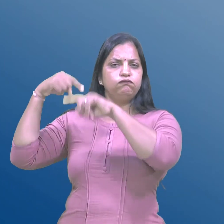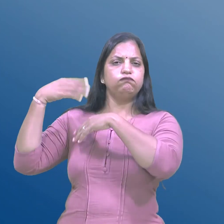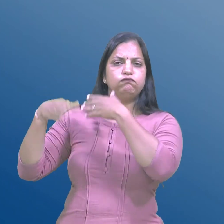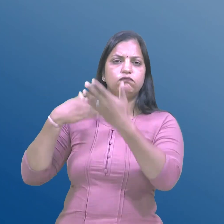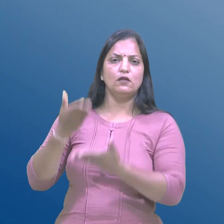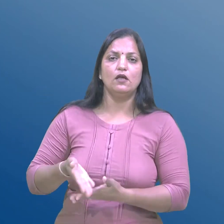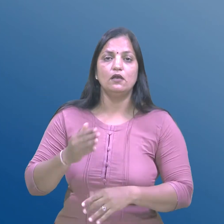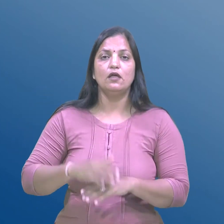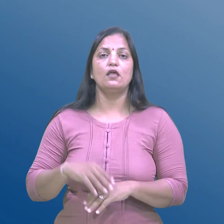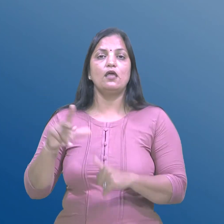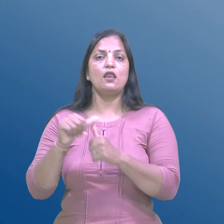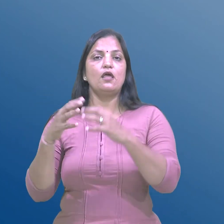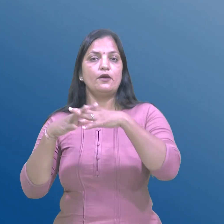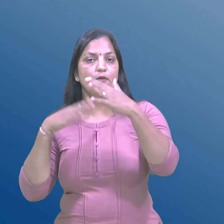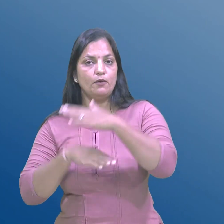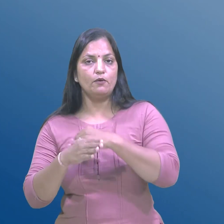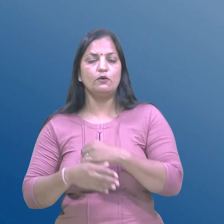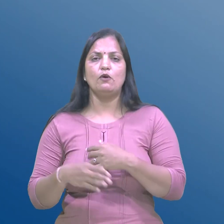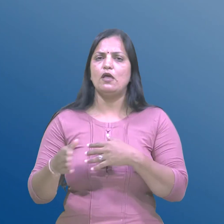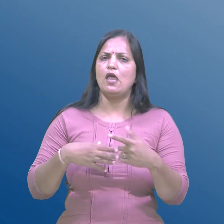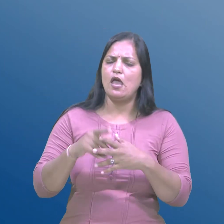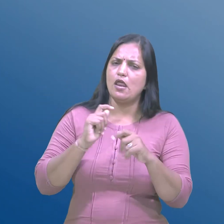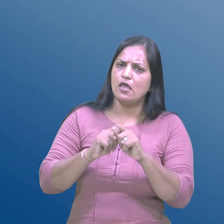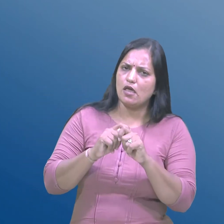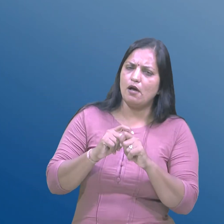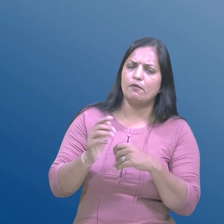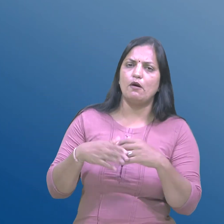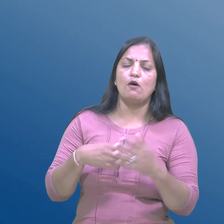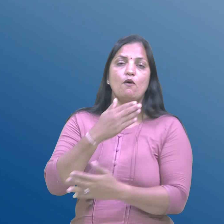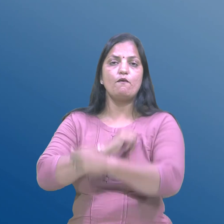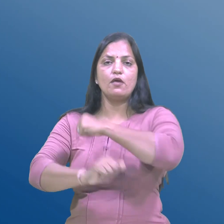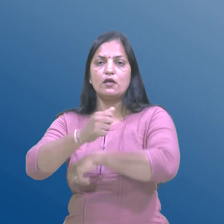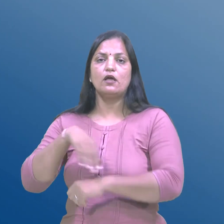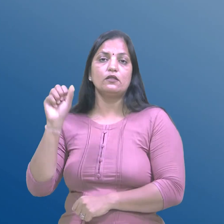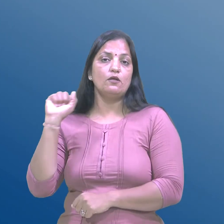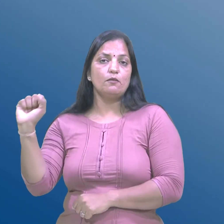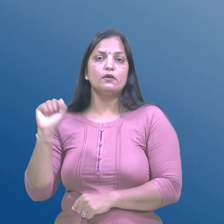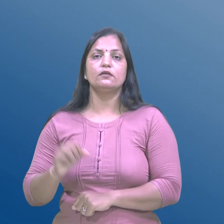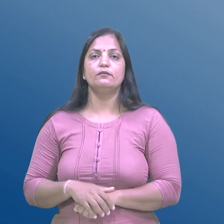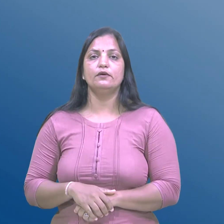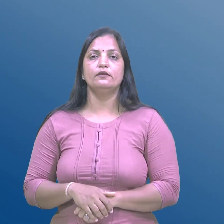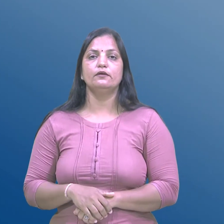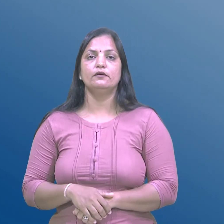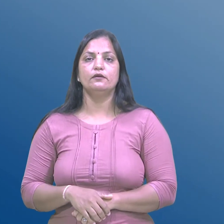કાયદાની કોઈ પણ જોગવાઈ હેઠળ વિકલાંગતા ધરાવતી વ્યક્તિ માટે નિમવામાં